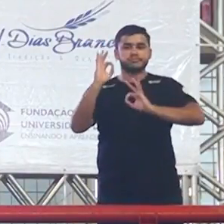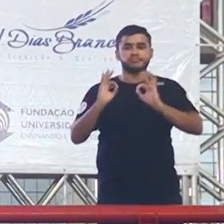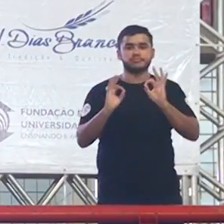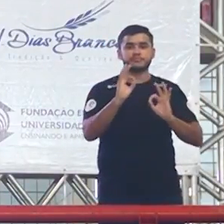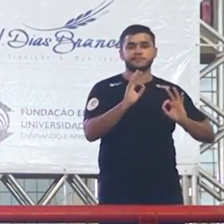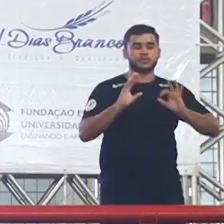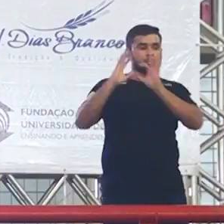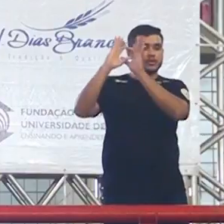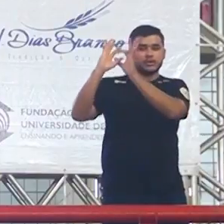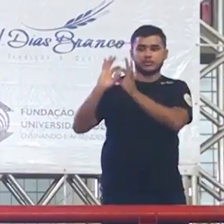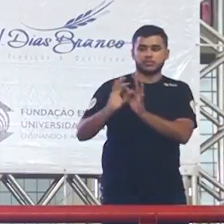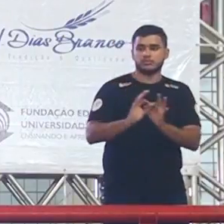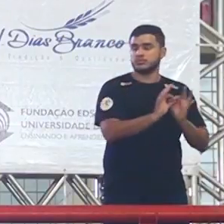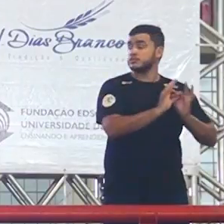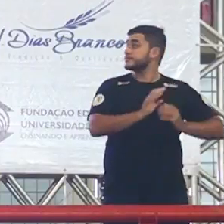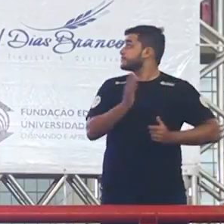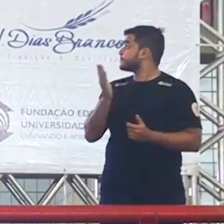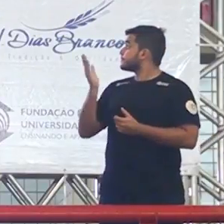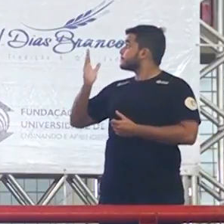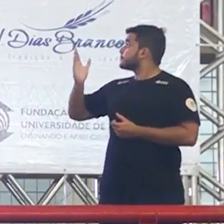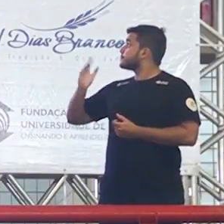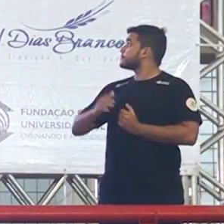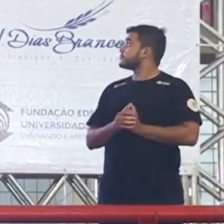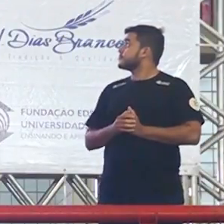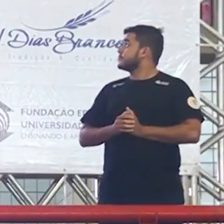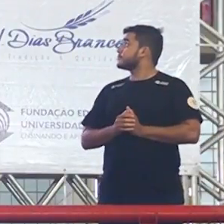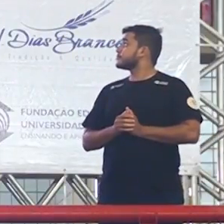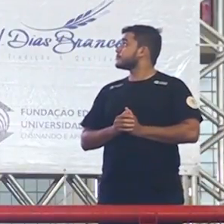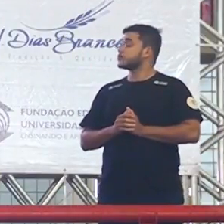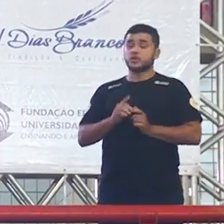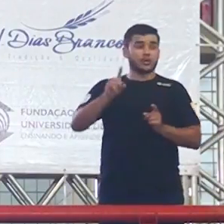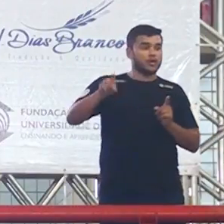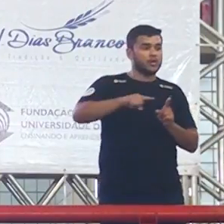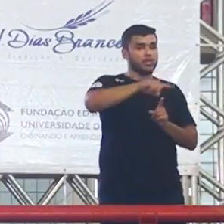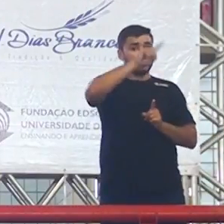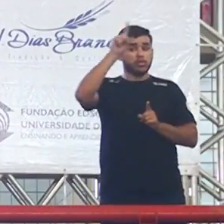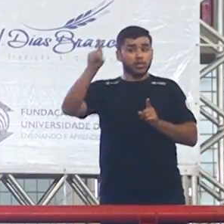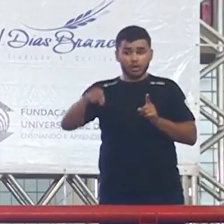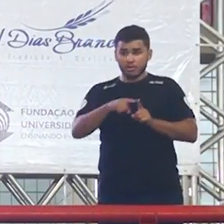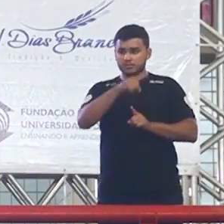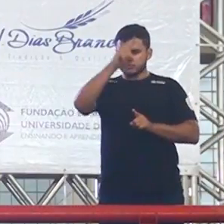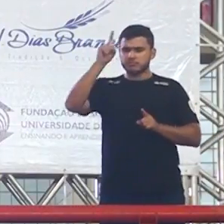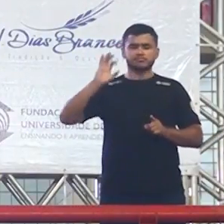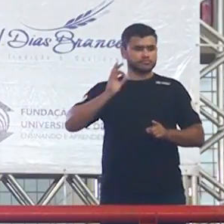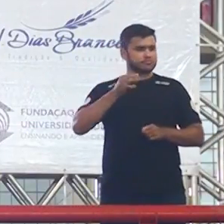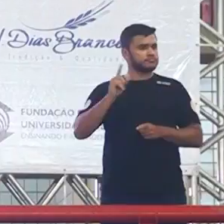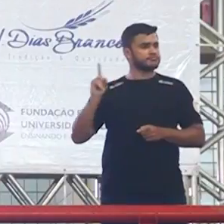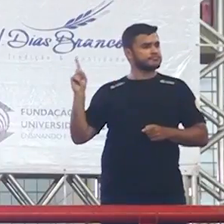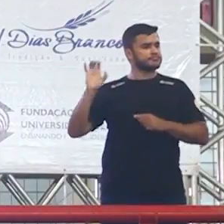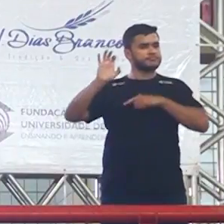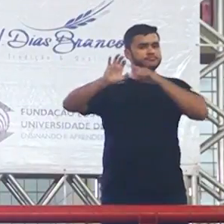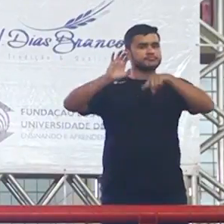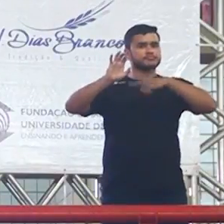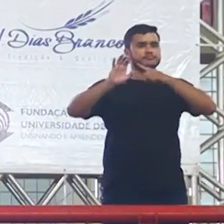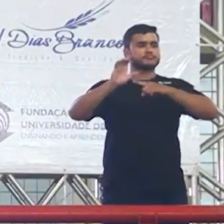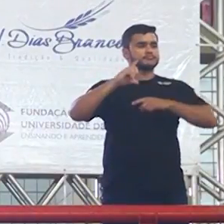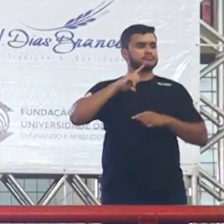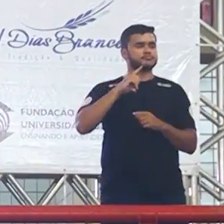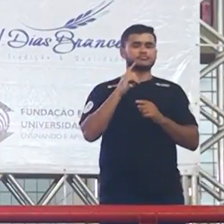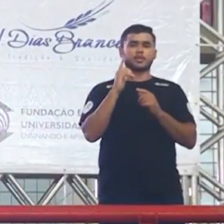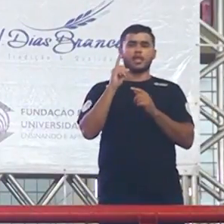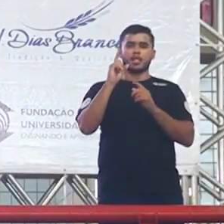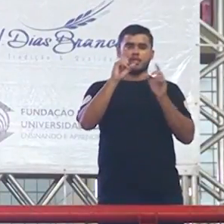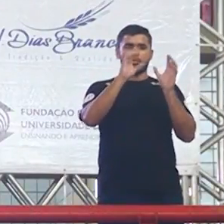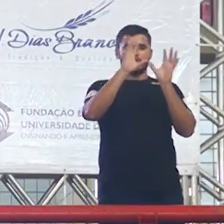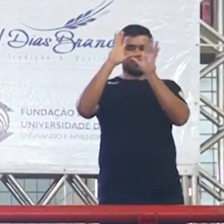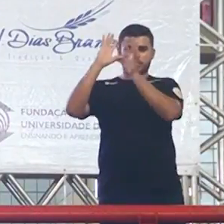Assim que eu ligo, esses elétrons ficam como, pessoal? Organizados. Vocês concordam comigo que esses elétrons não estão numa